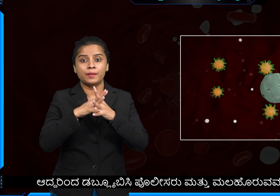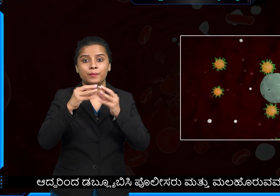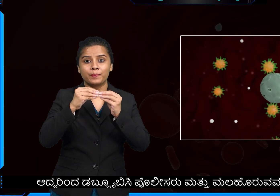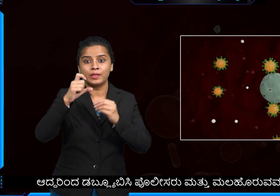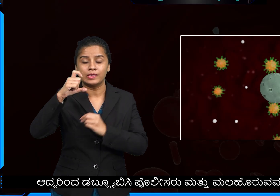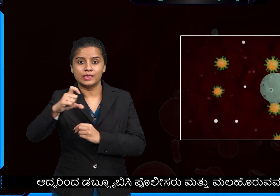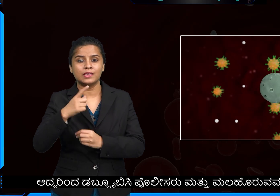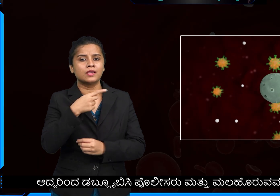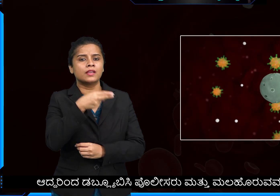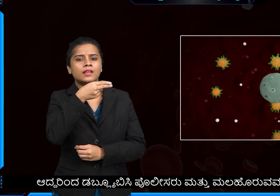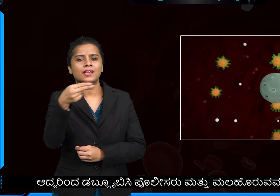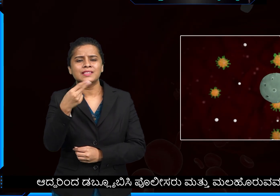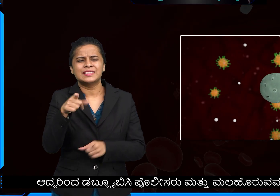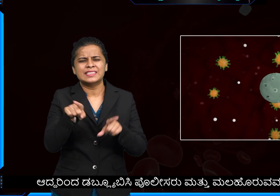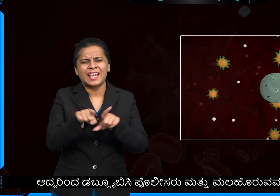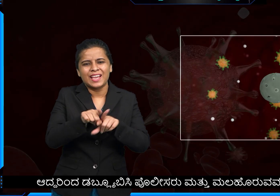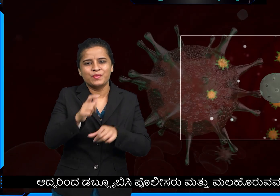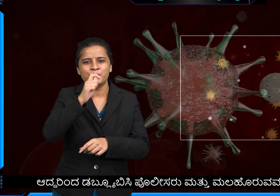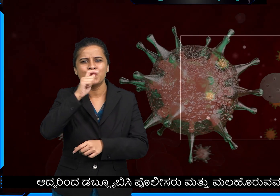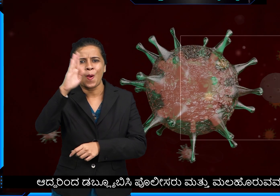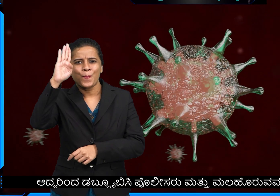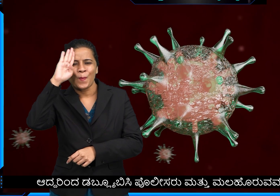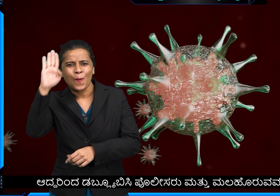ಹೊರುವವರನ್ನು ಕರೆಯಿತು.